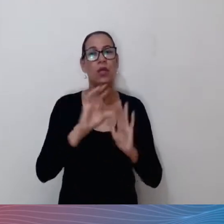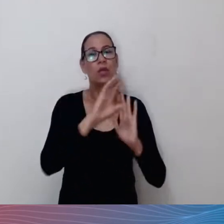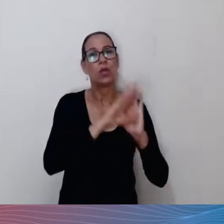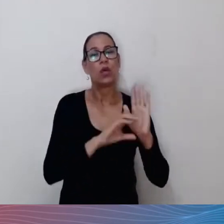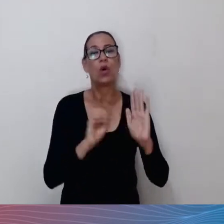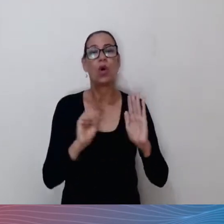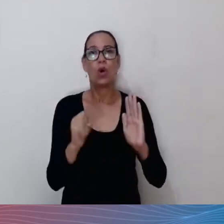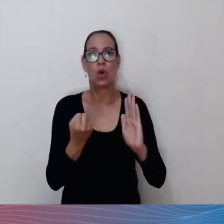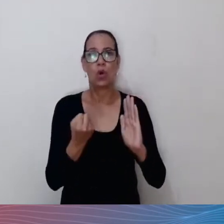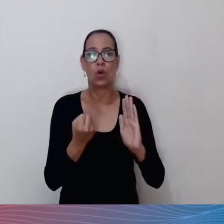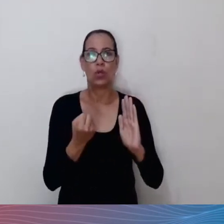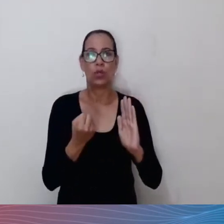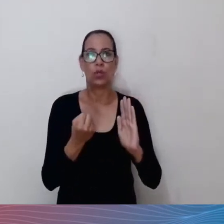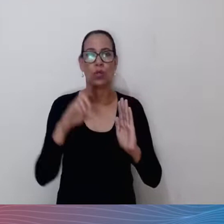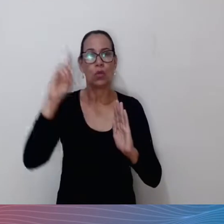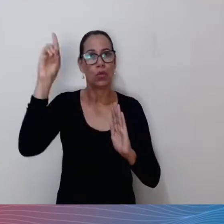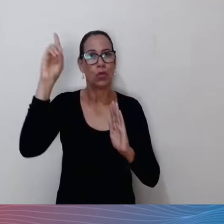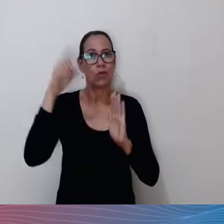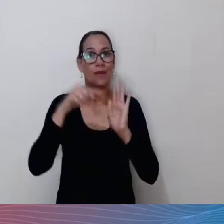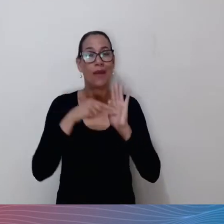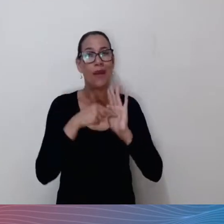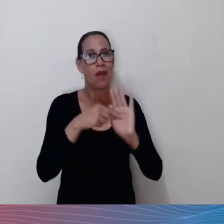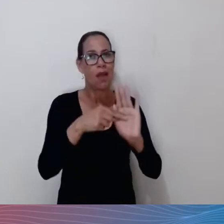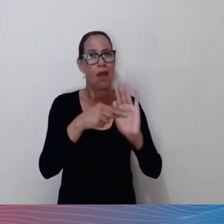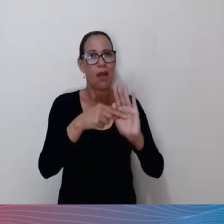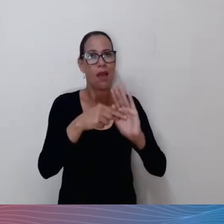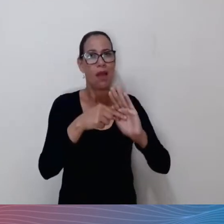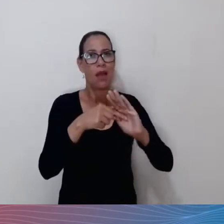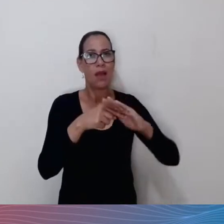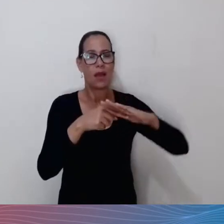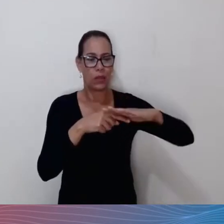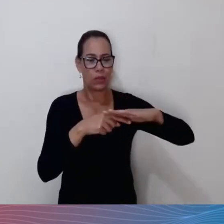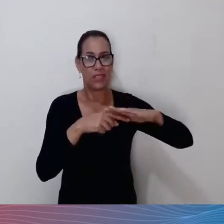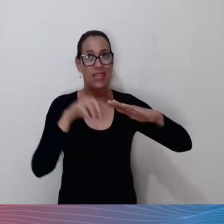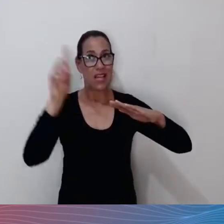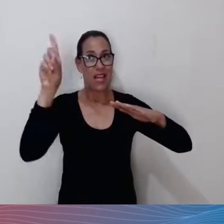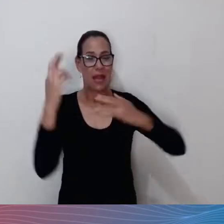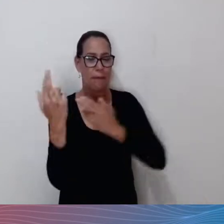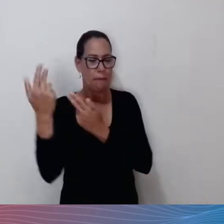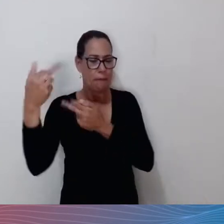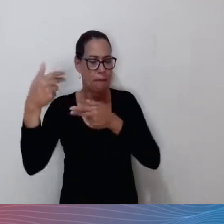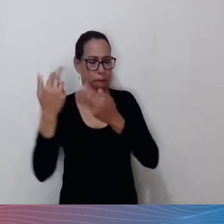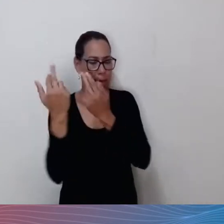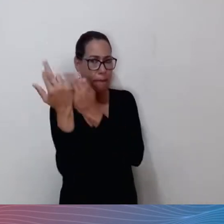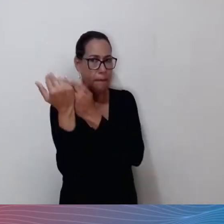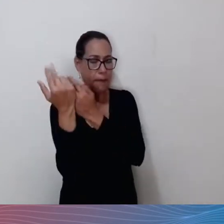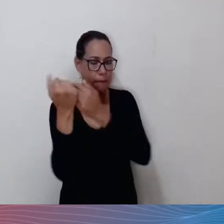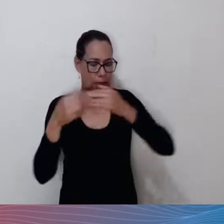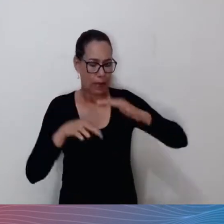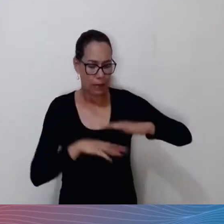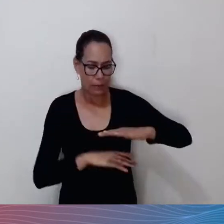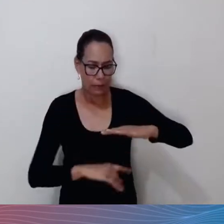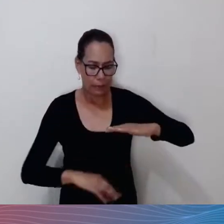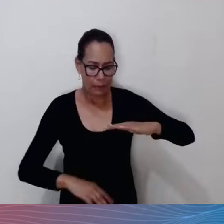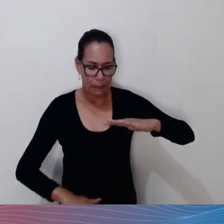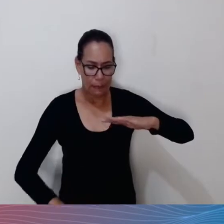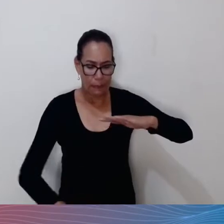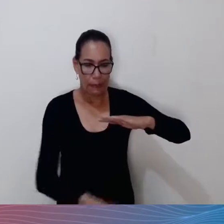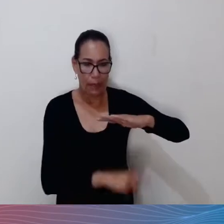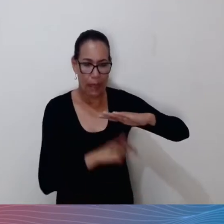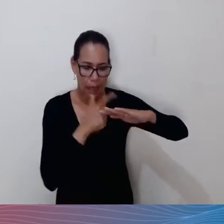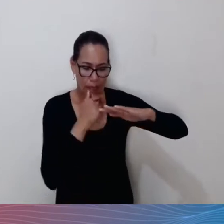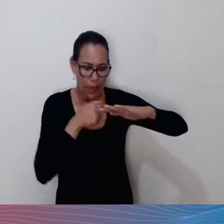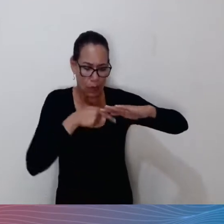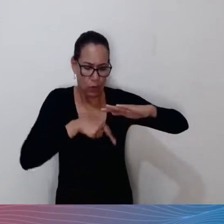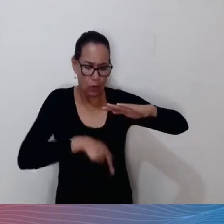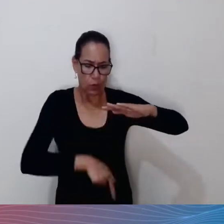manancial profundo, Deus Pai. E o Filho fez um canal